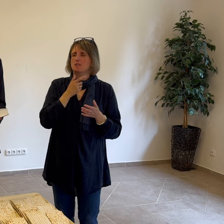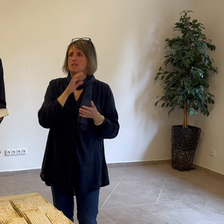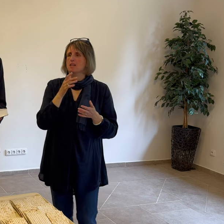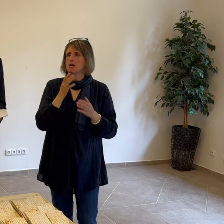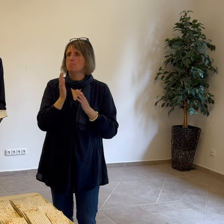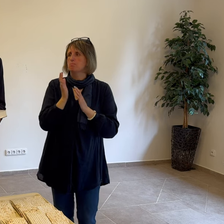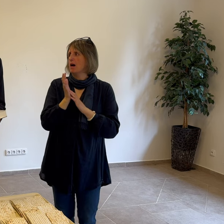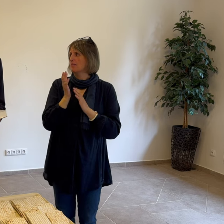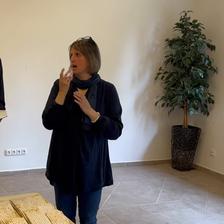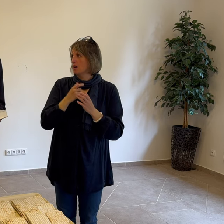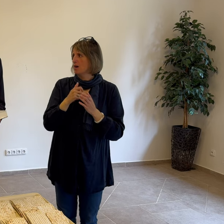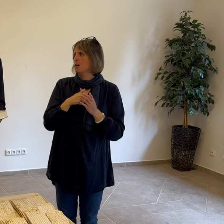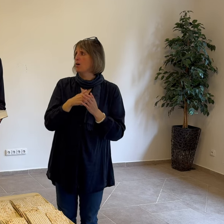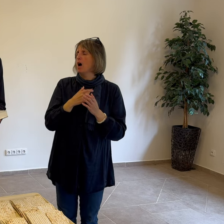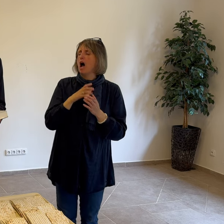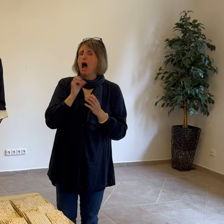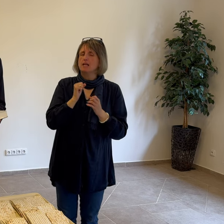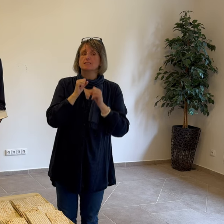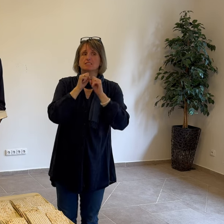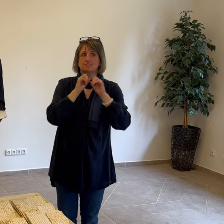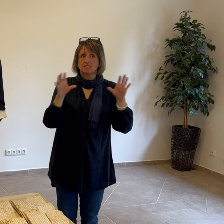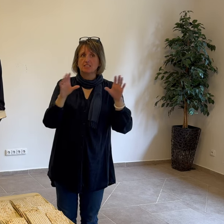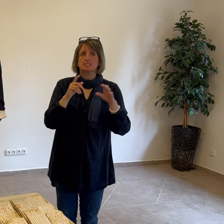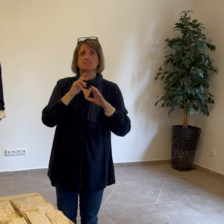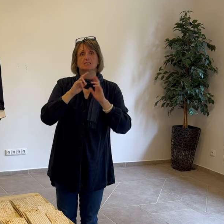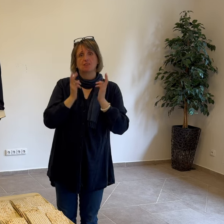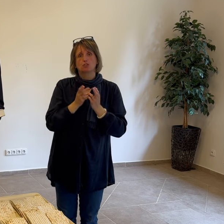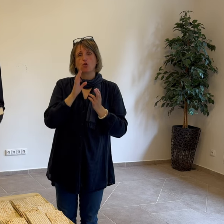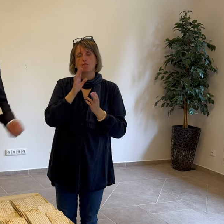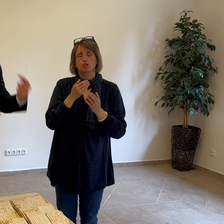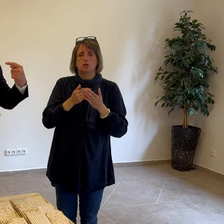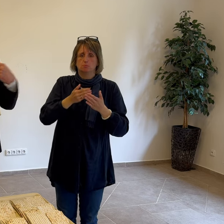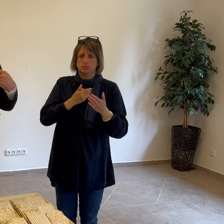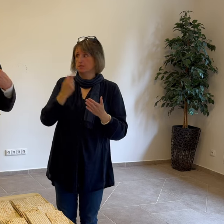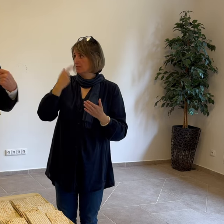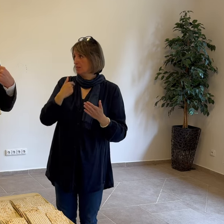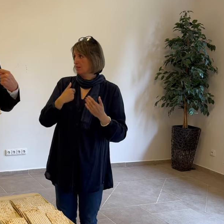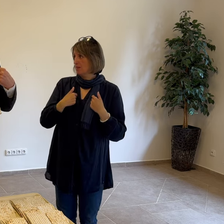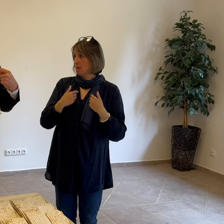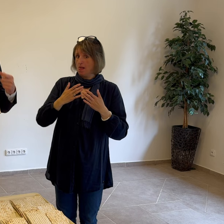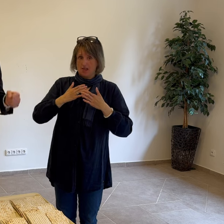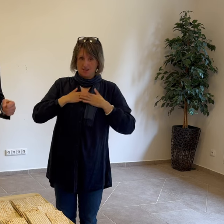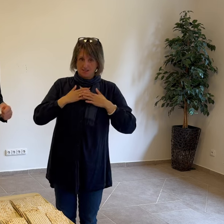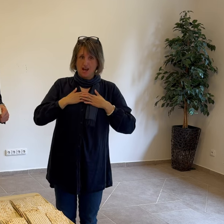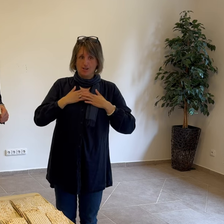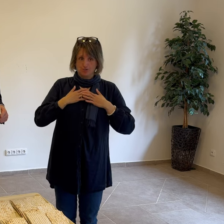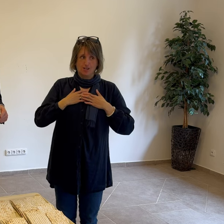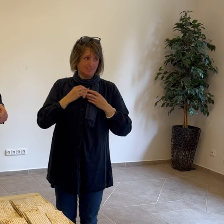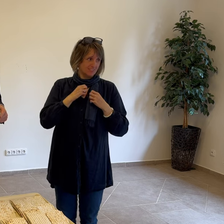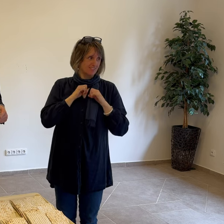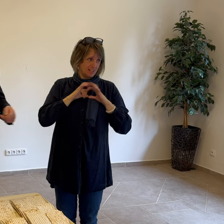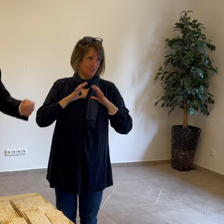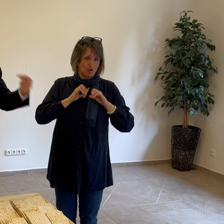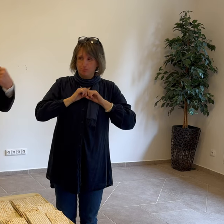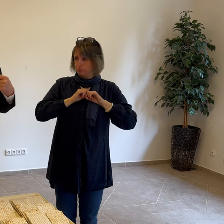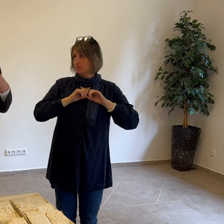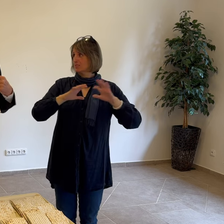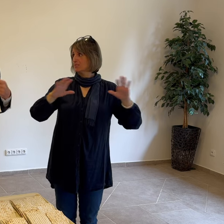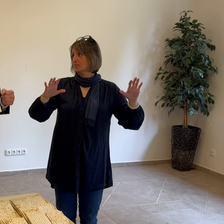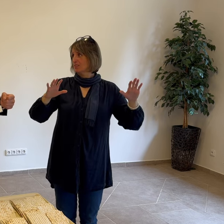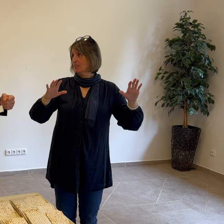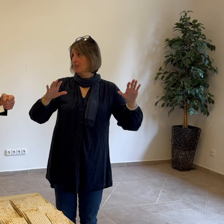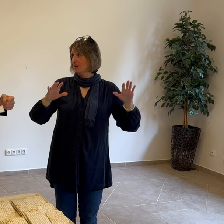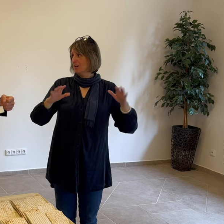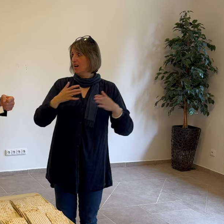je napsáno Tak svět světlo vaše před lidmi vaše světlo před lidmi ať vidí vaše